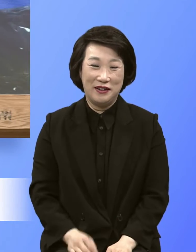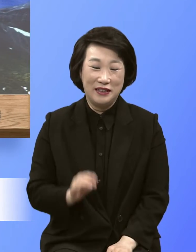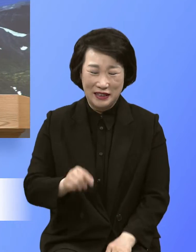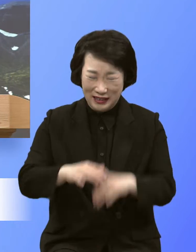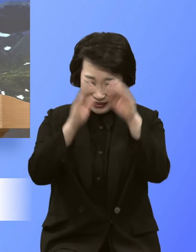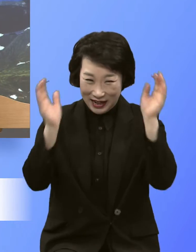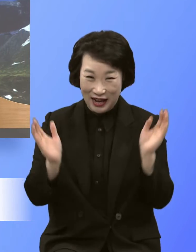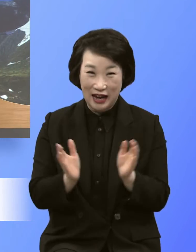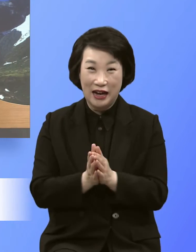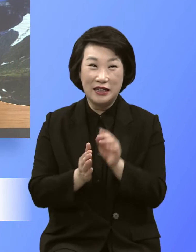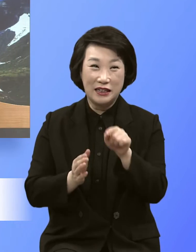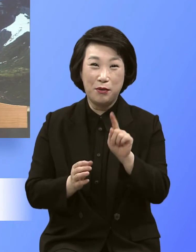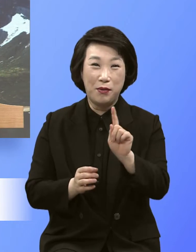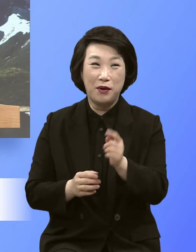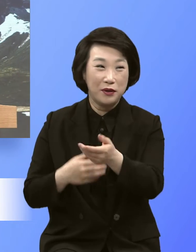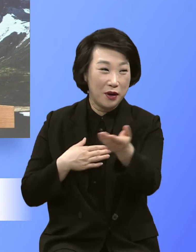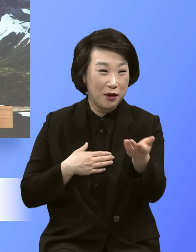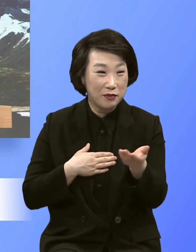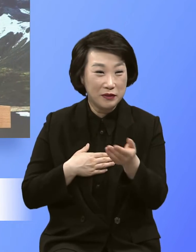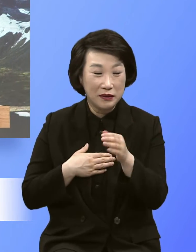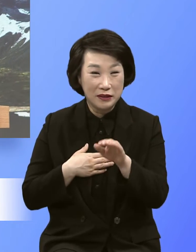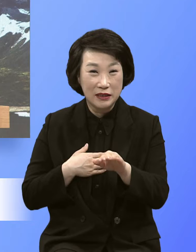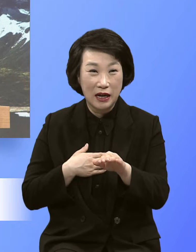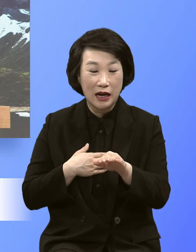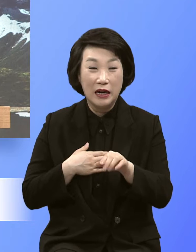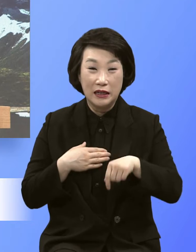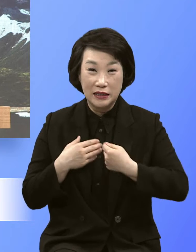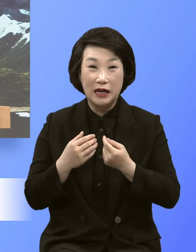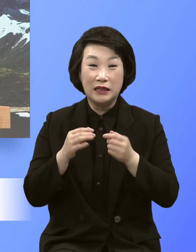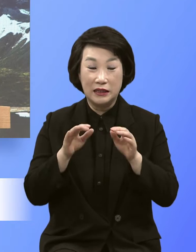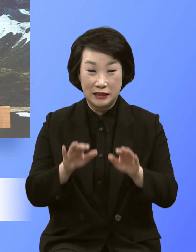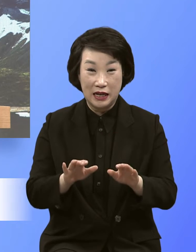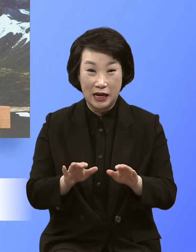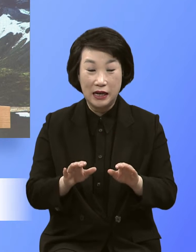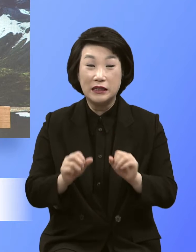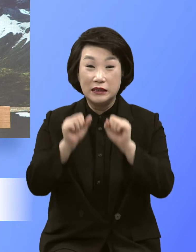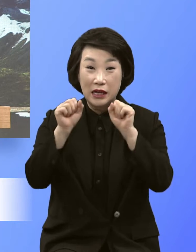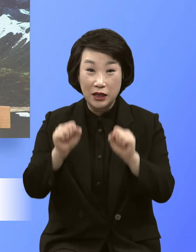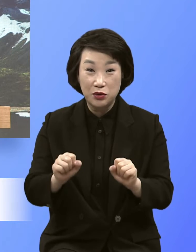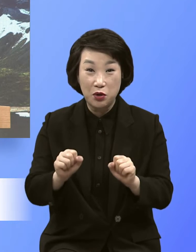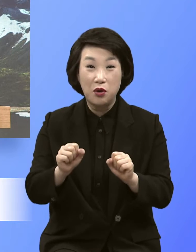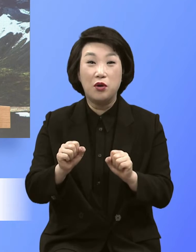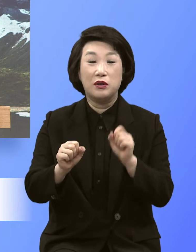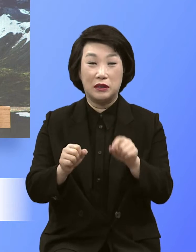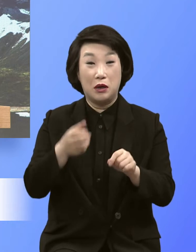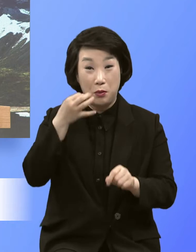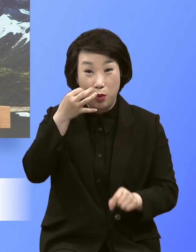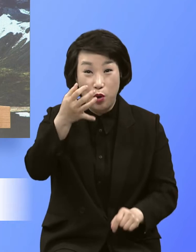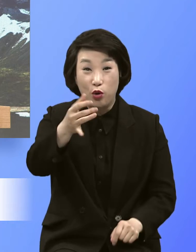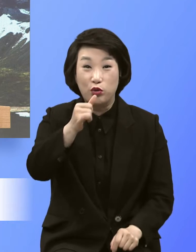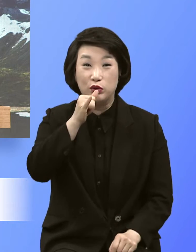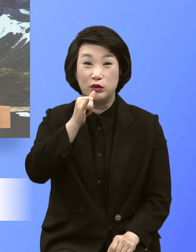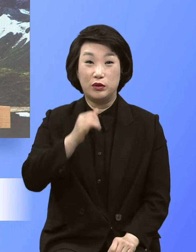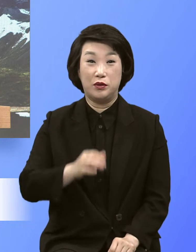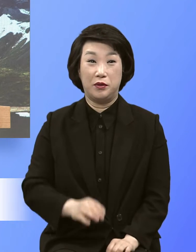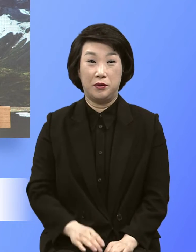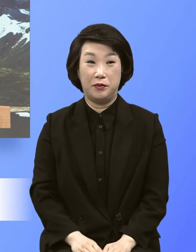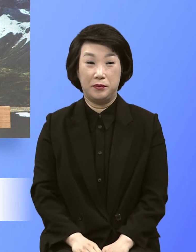이것들이 다 뭐냐? 자기들의 생존의 본능을 드러내고 있는